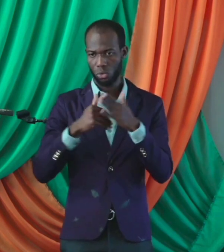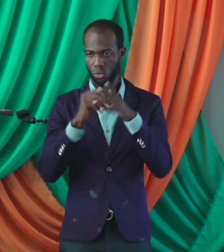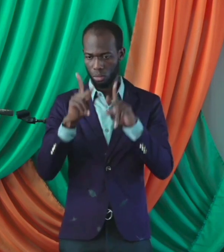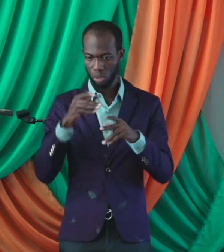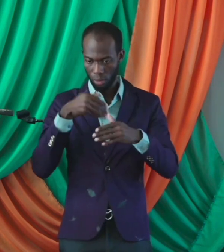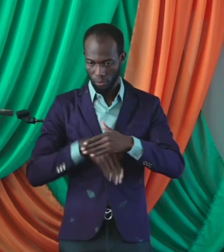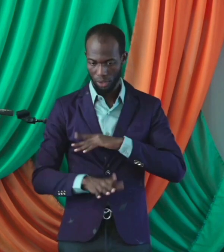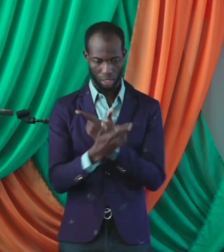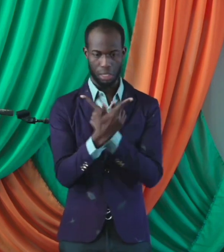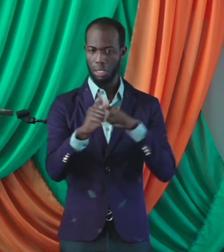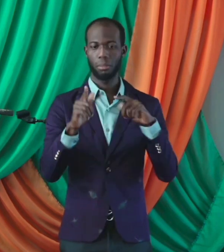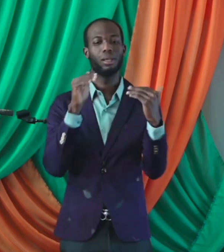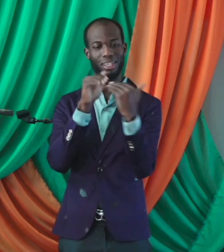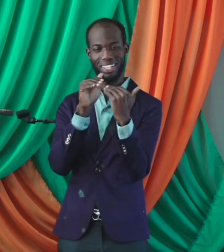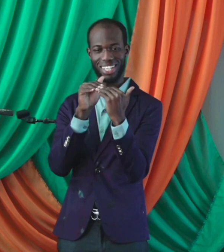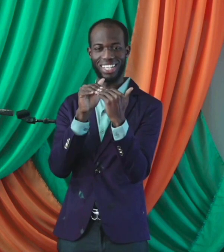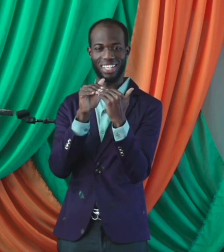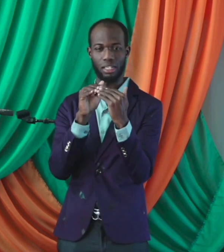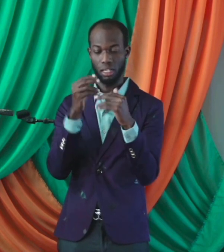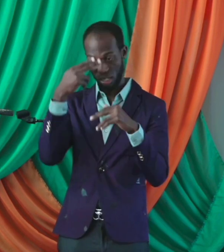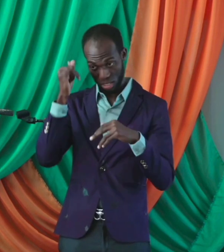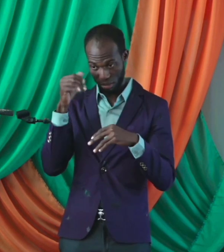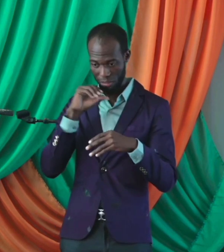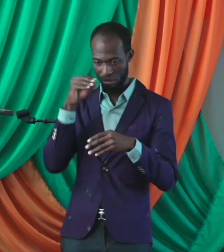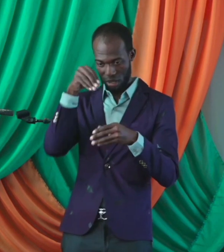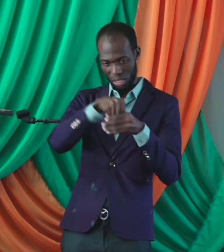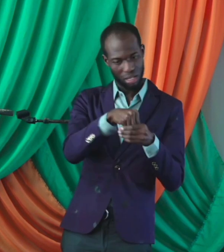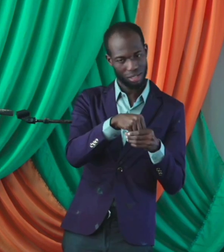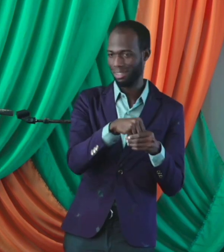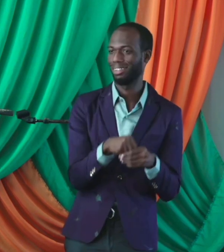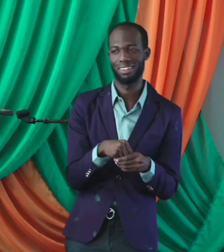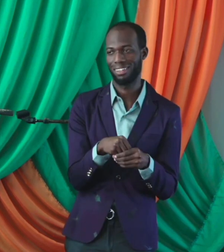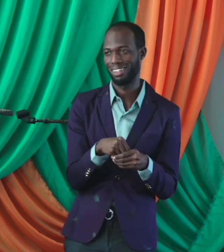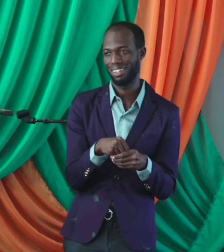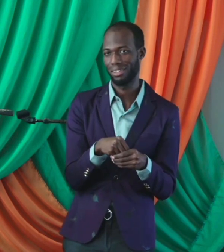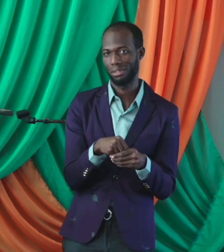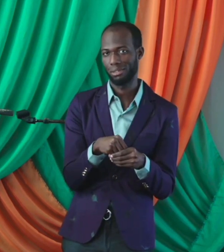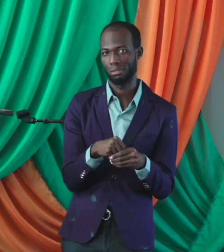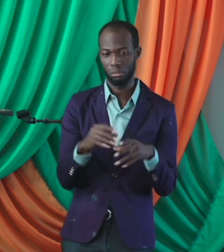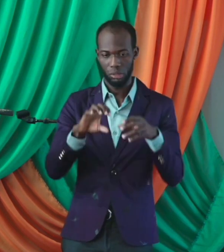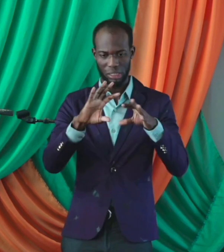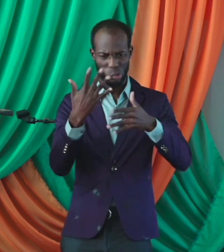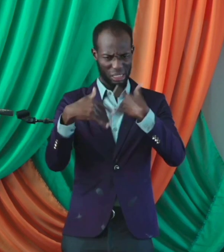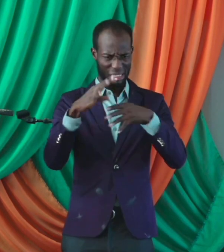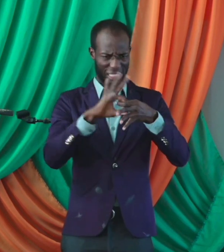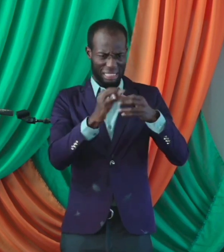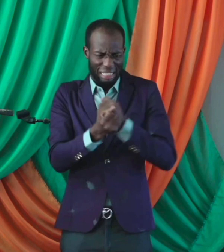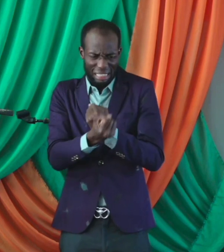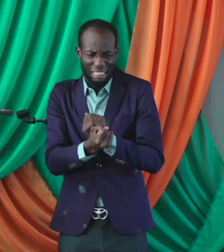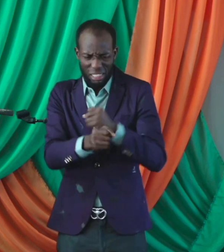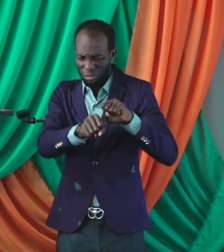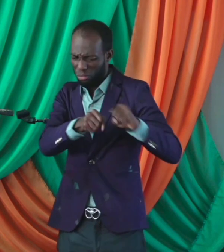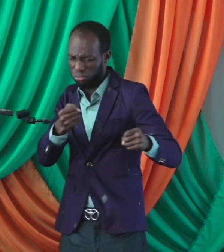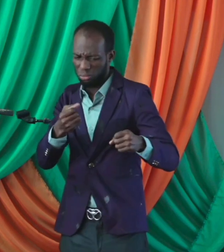monde fait libre et égal en droit. Et puis Haïti baladan, moun pa baladan. Nous pété chaîne et puis nous font pays, nous baladan font